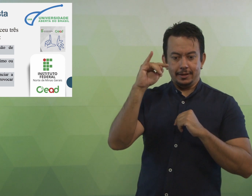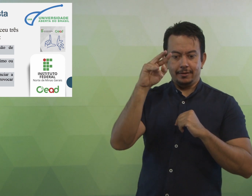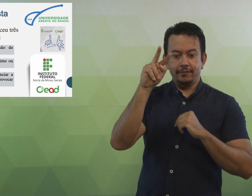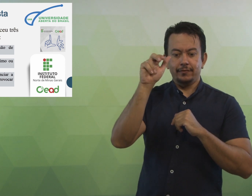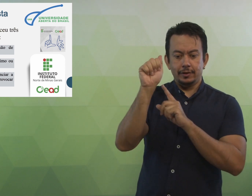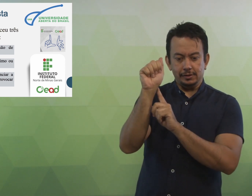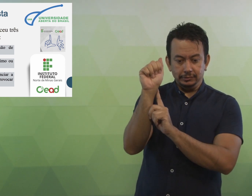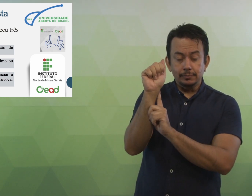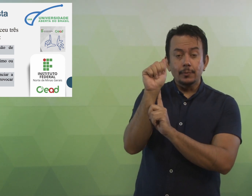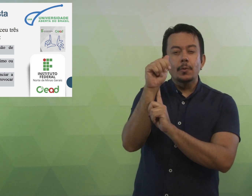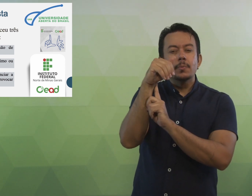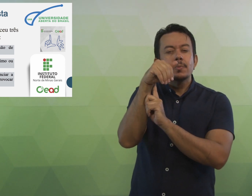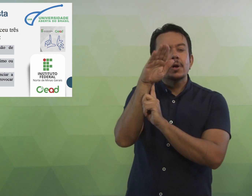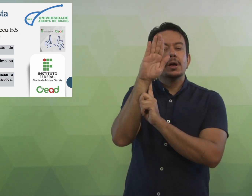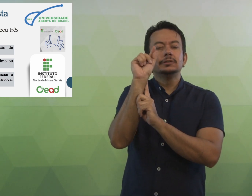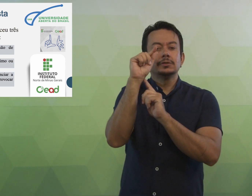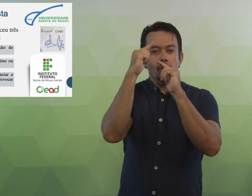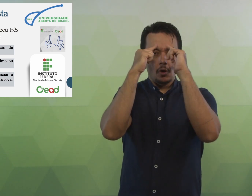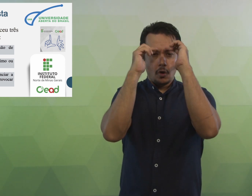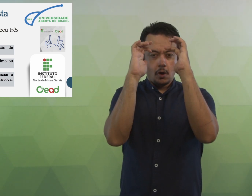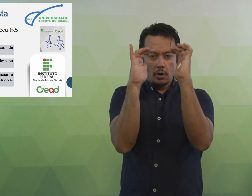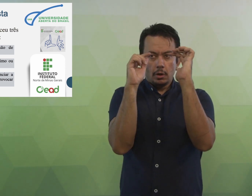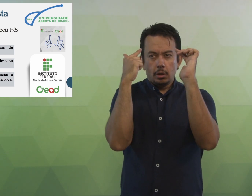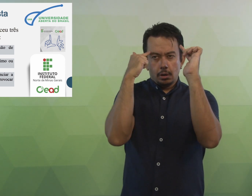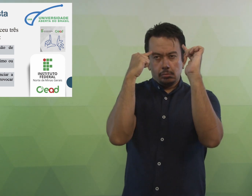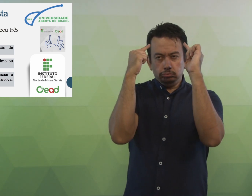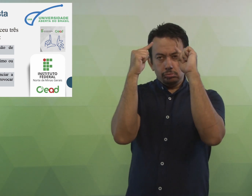O primeiro deles é a função cognitiva.